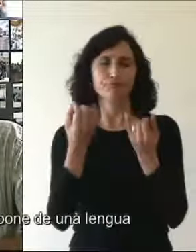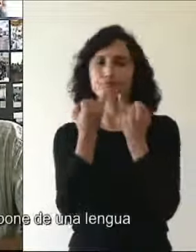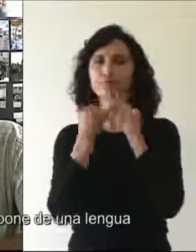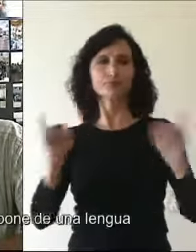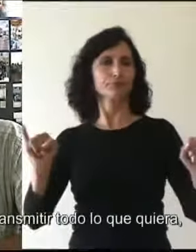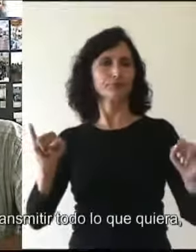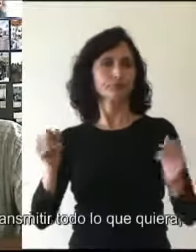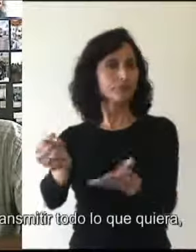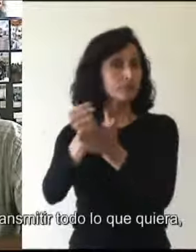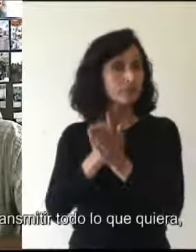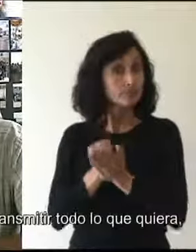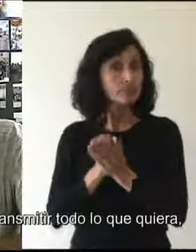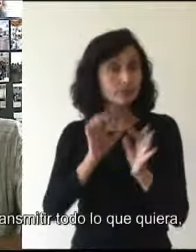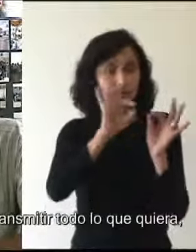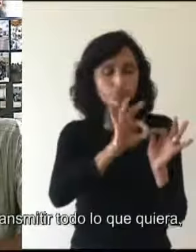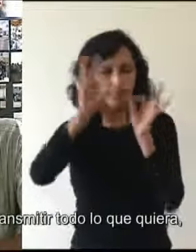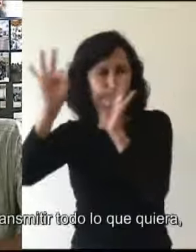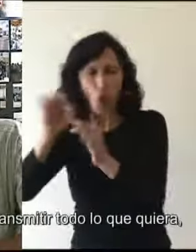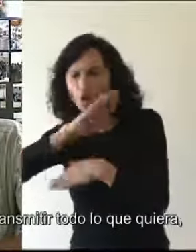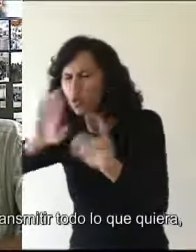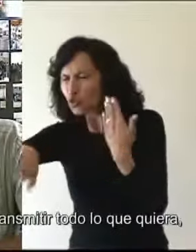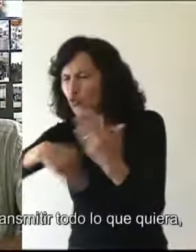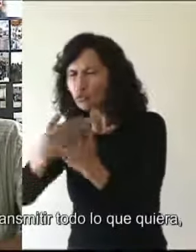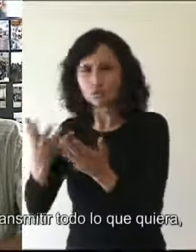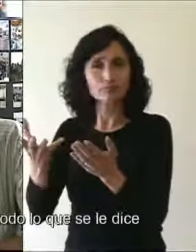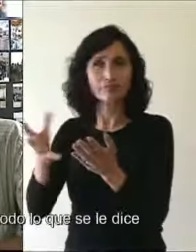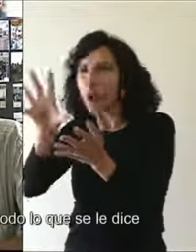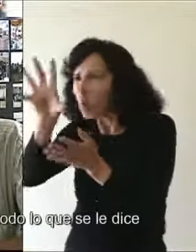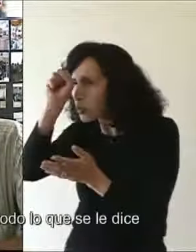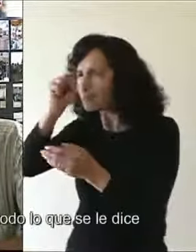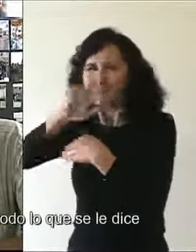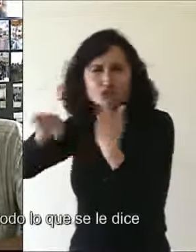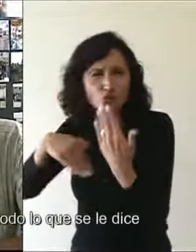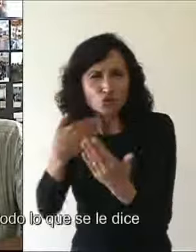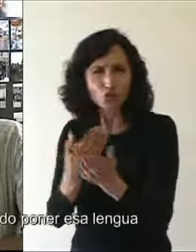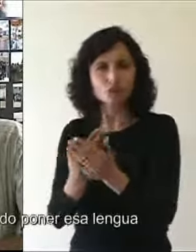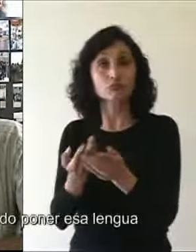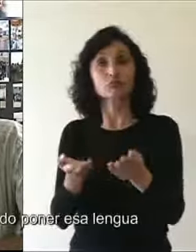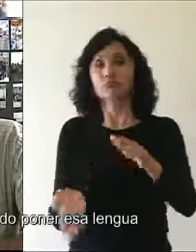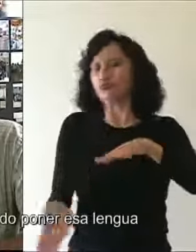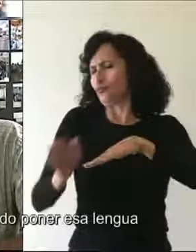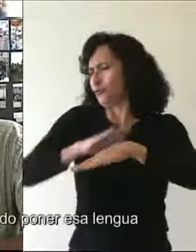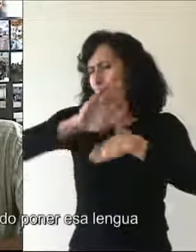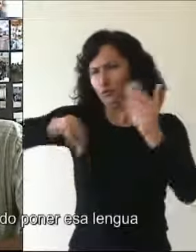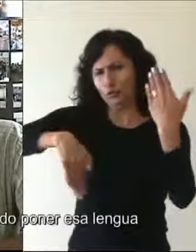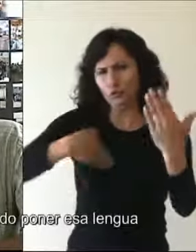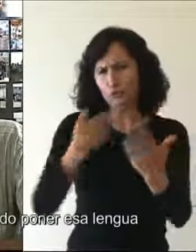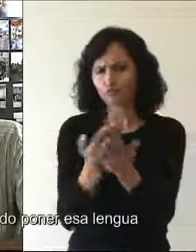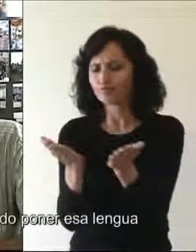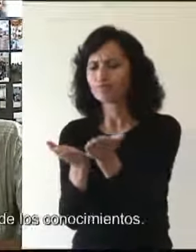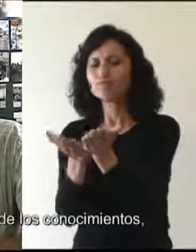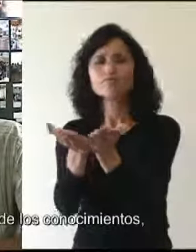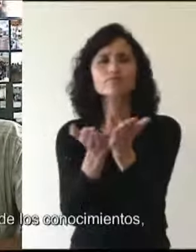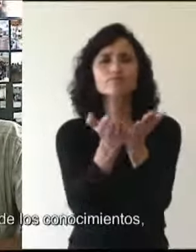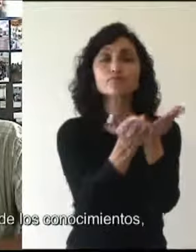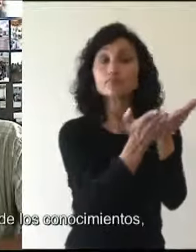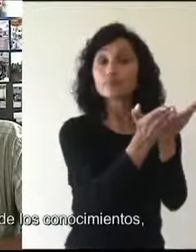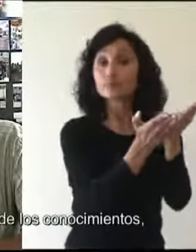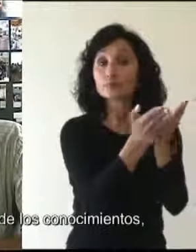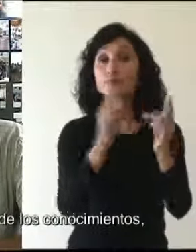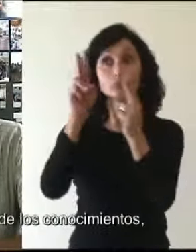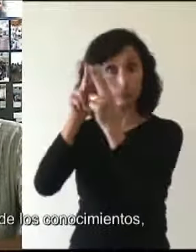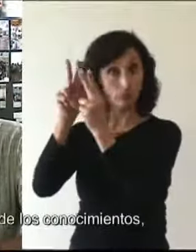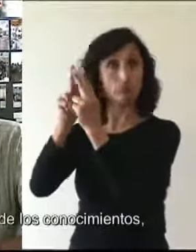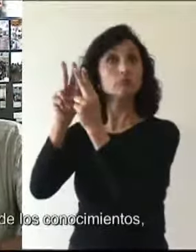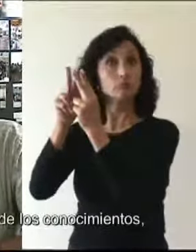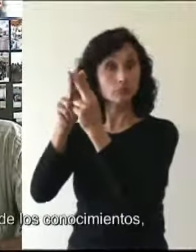no dispone de una lengua que le permita transmitir todo lo que quiera, entender todo lo que se le dice y sobre todo poner esa lengua al